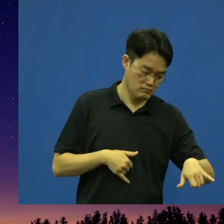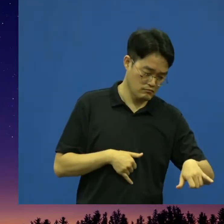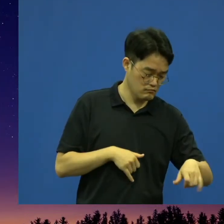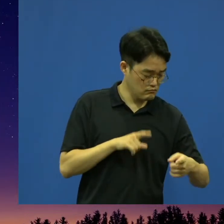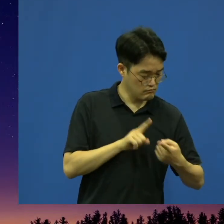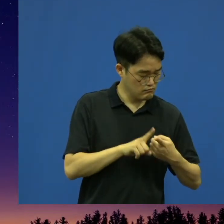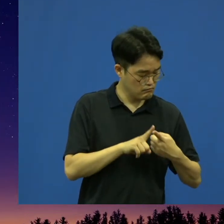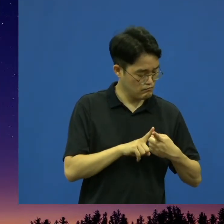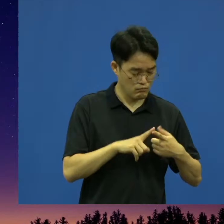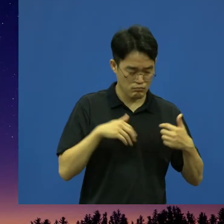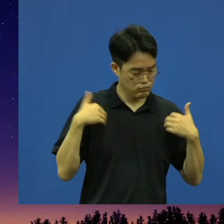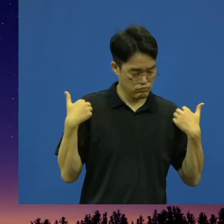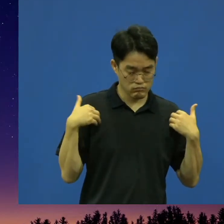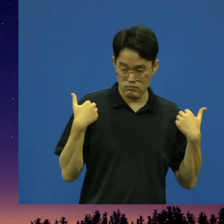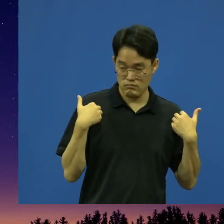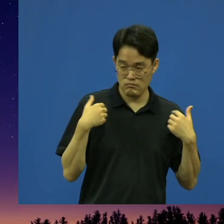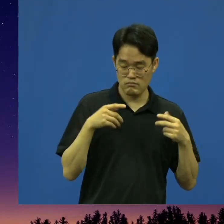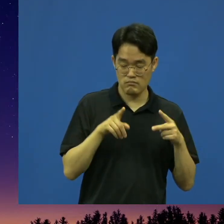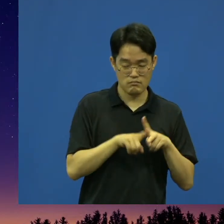있고,